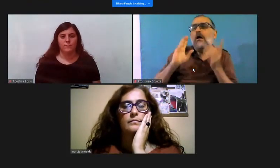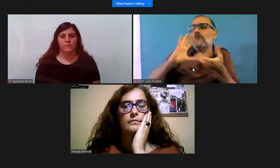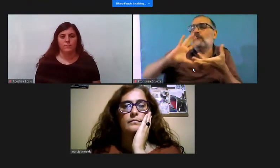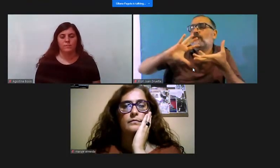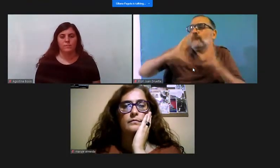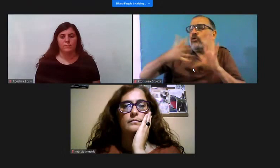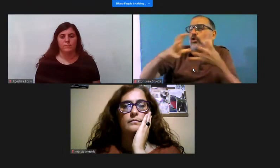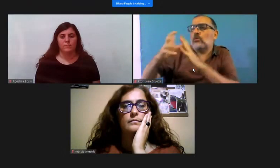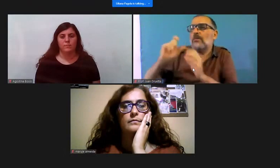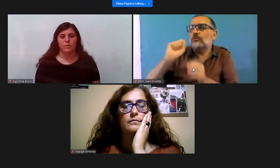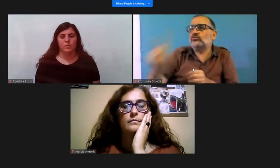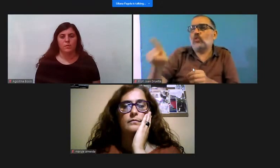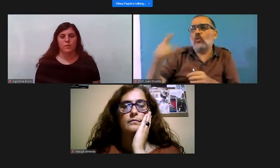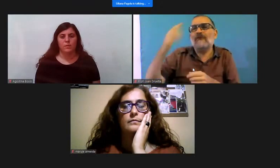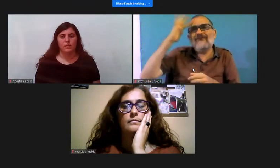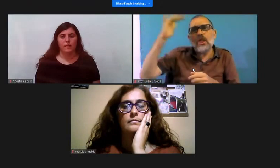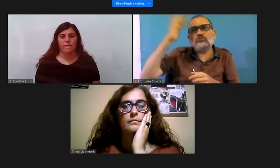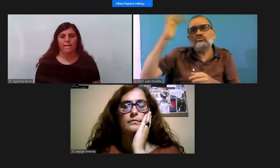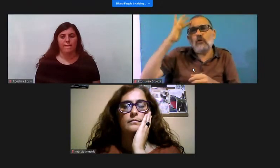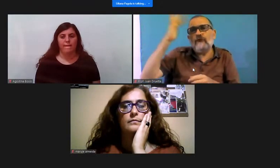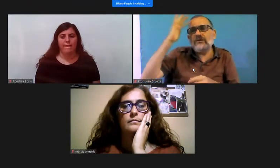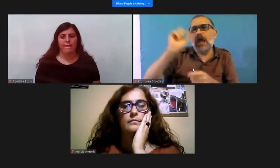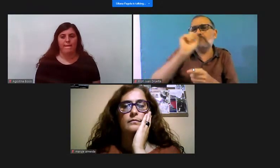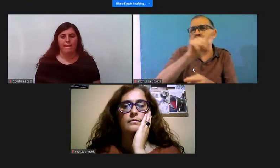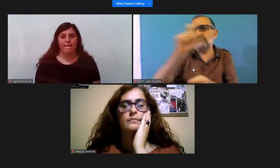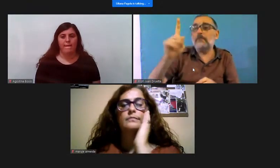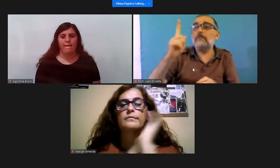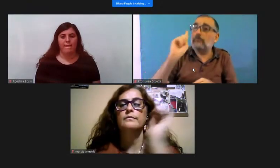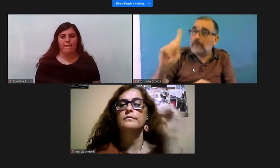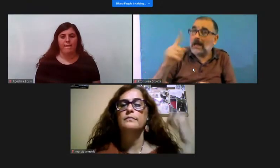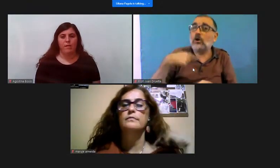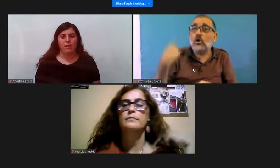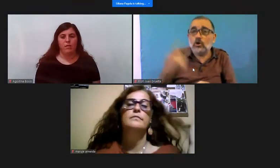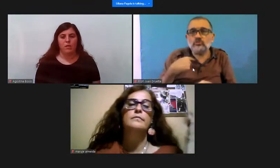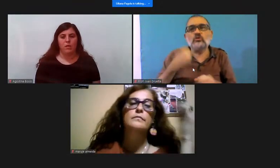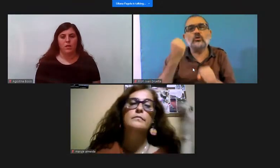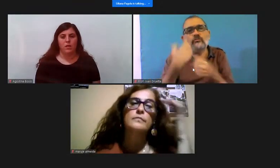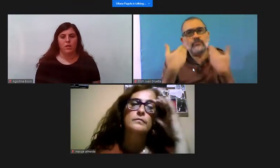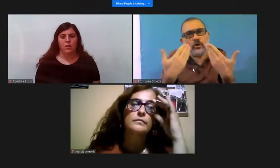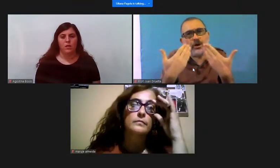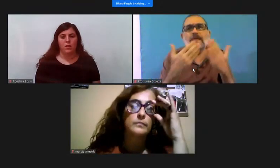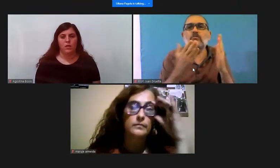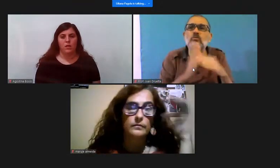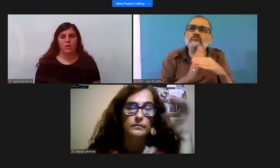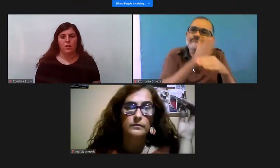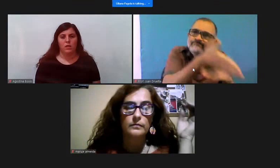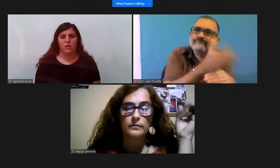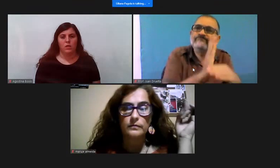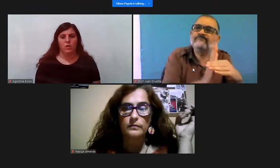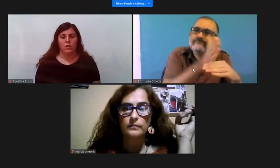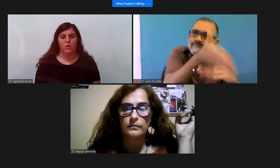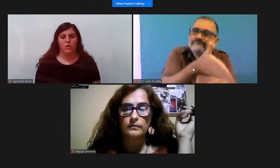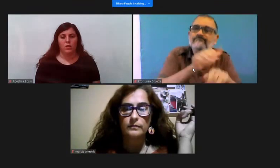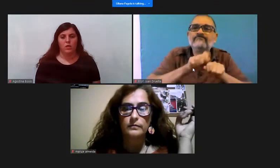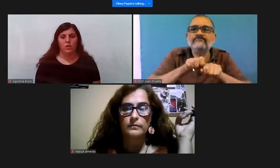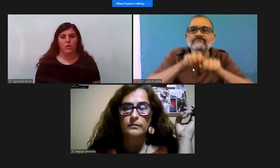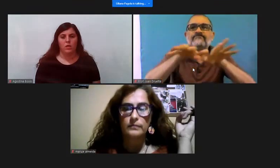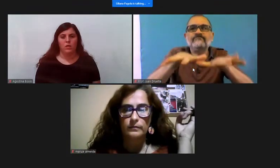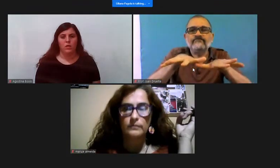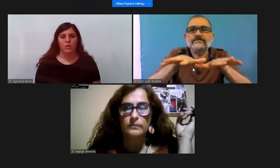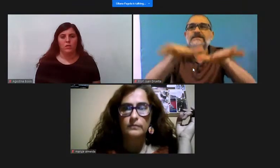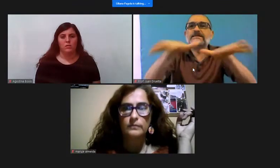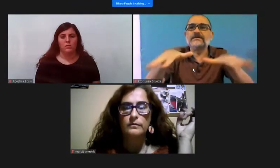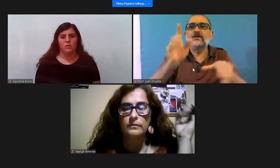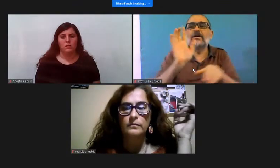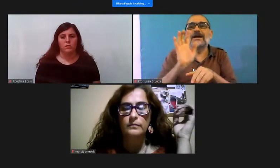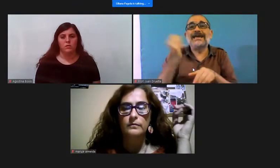que tienen una mentalidad cerrada. Está bien, son las formas y la filosofía de cada institución, pero lo que nosotros queremos